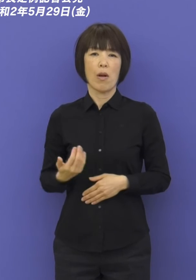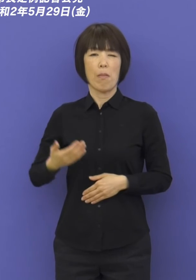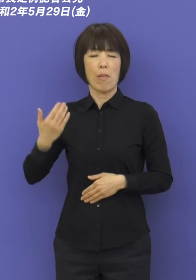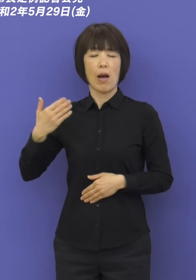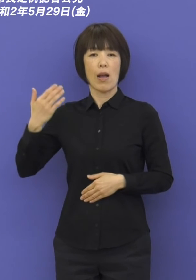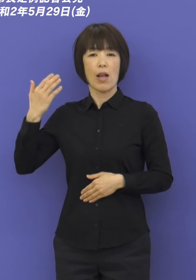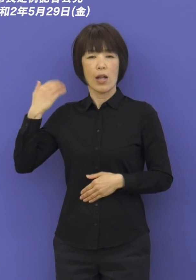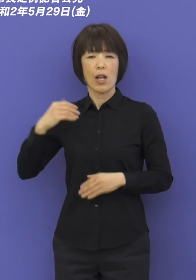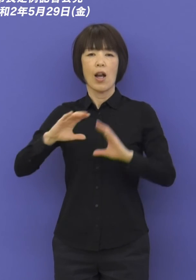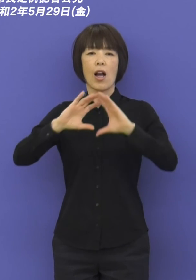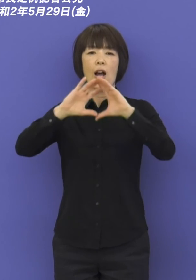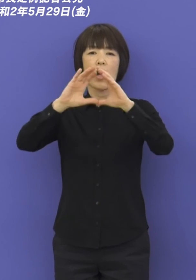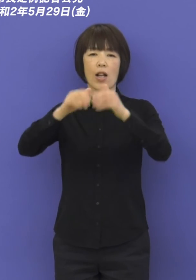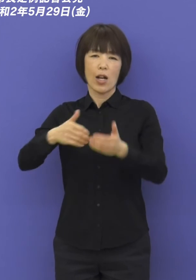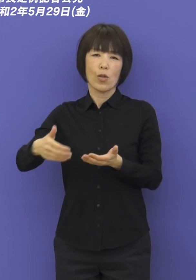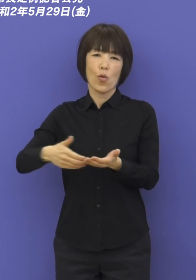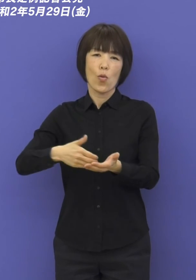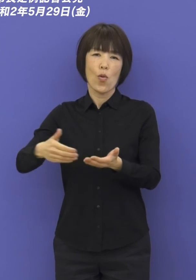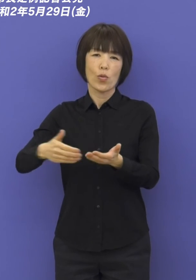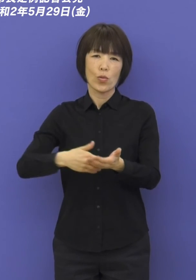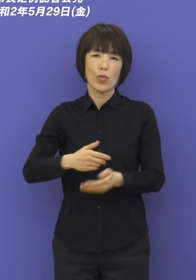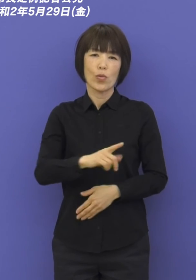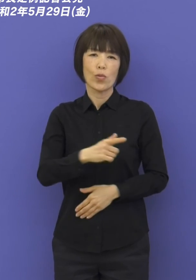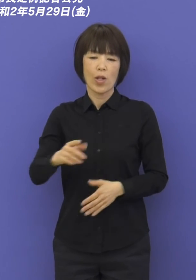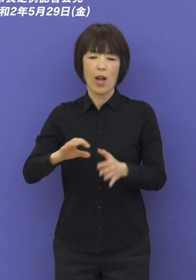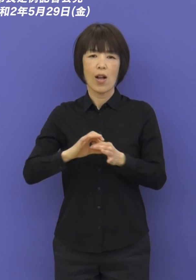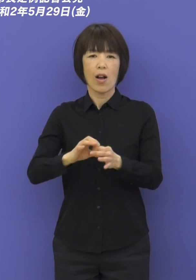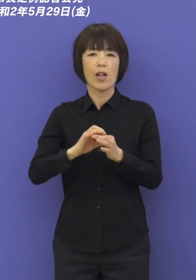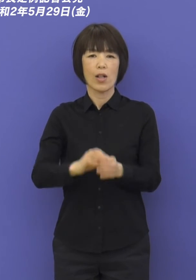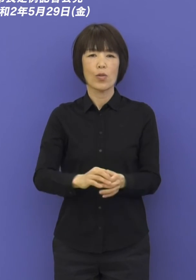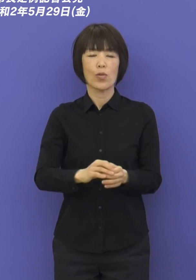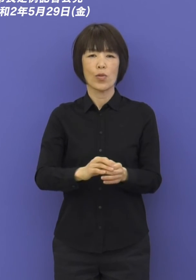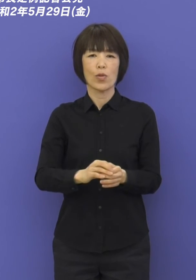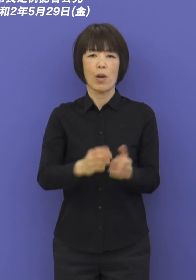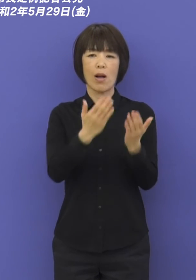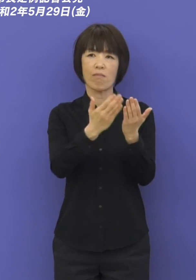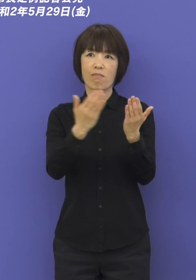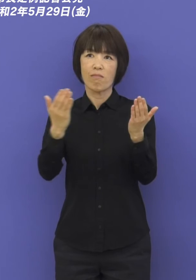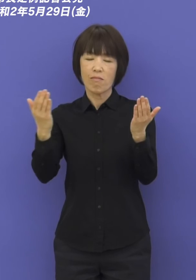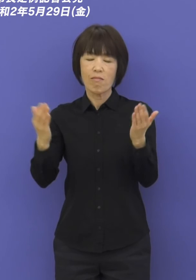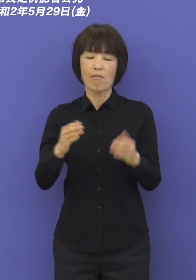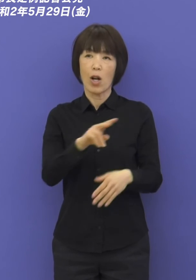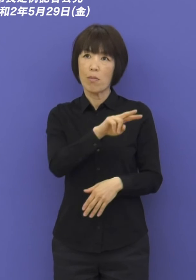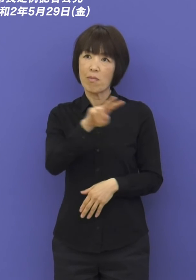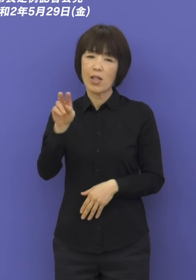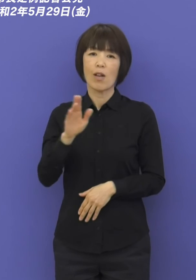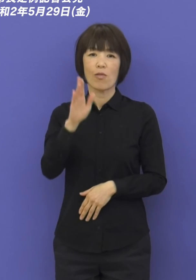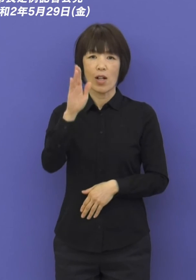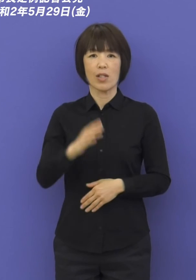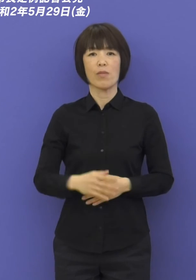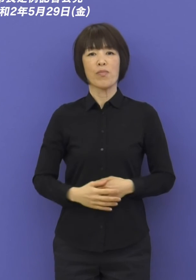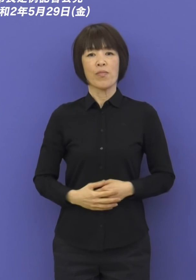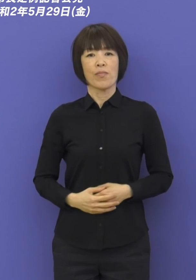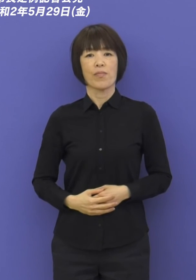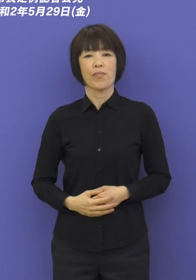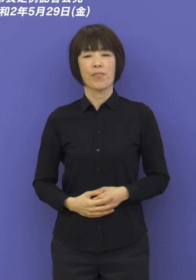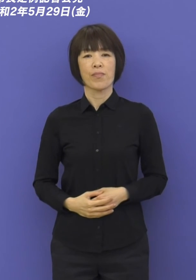代に海外との交流で花開いた南蛮文化をぜひご鑑賞ください。